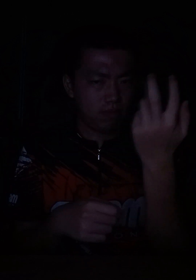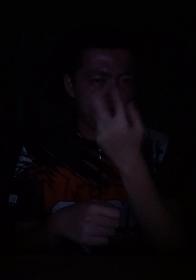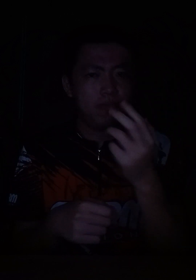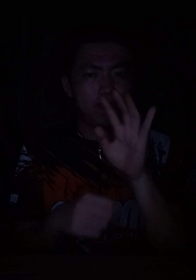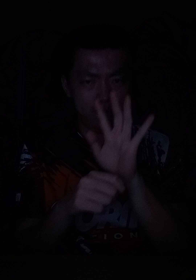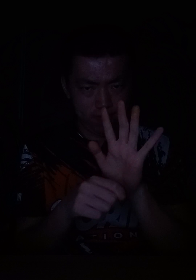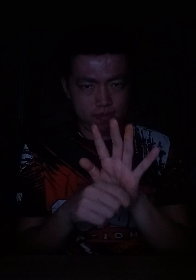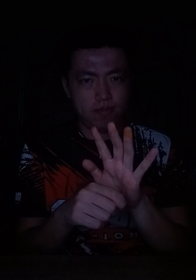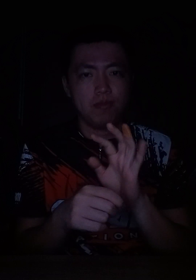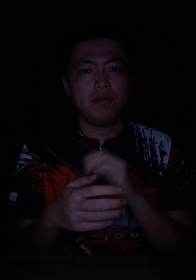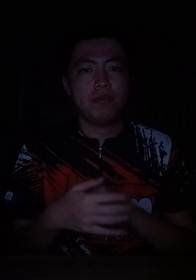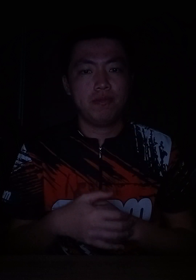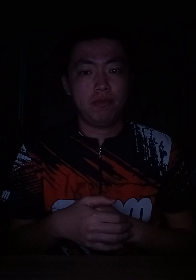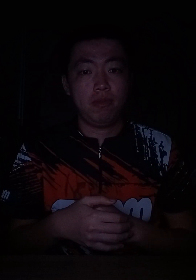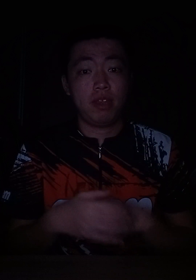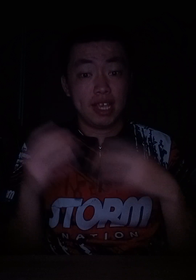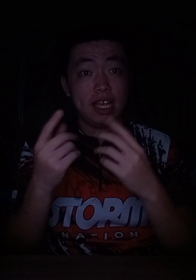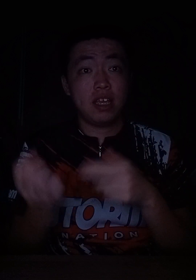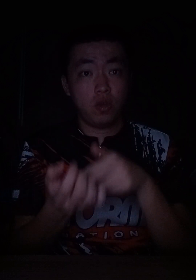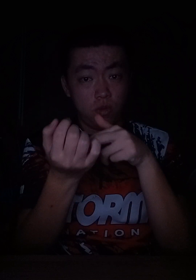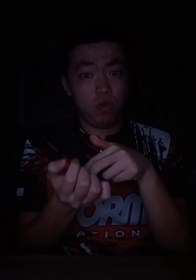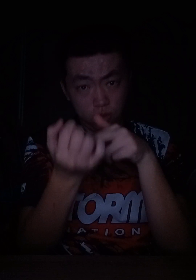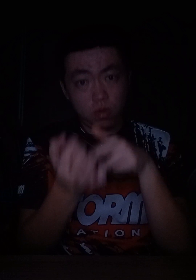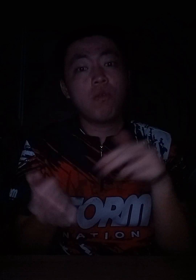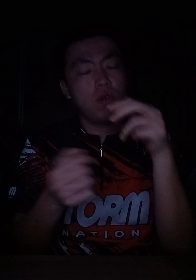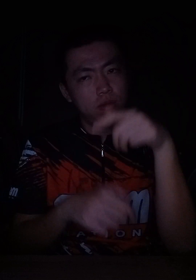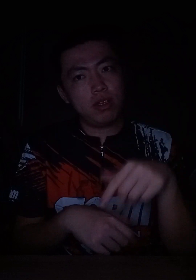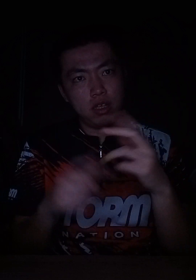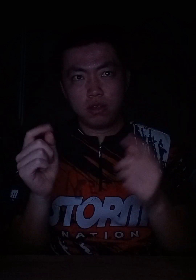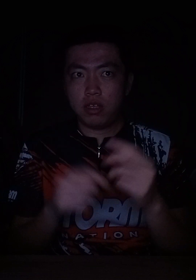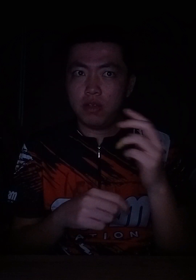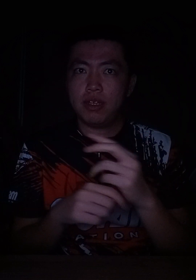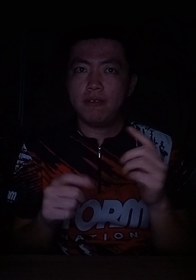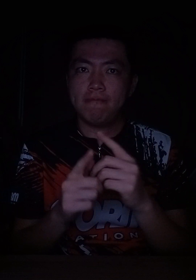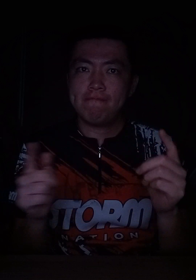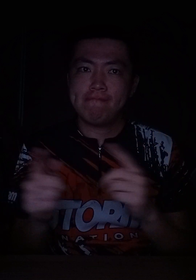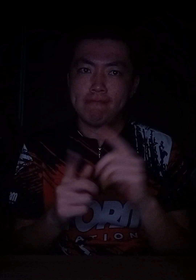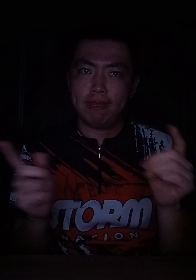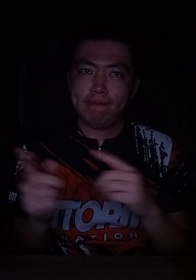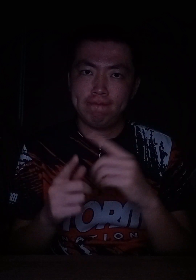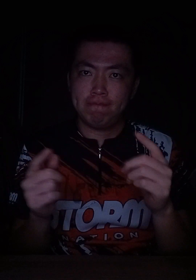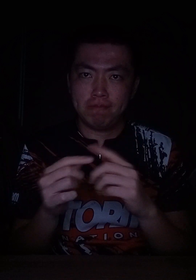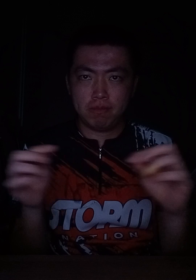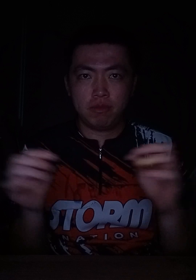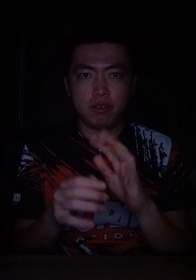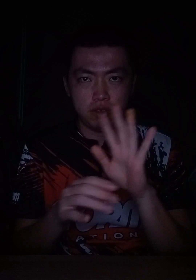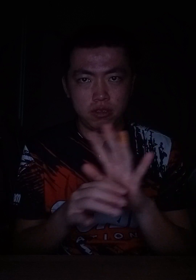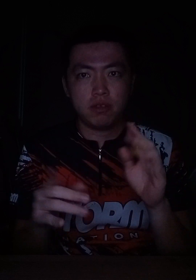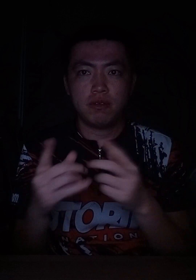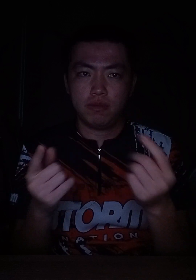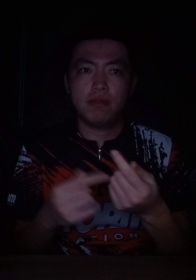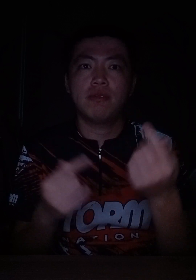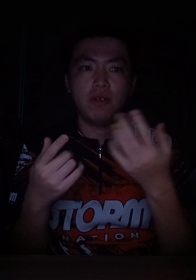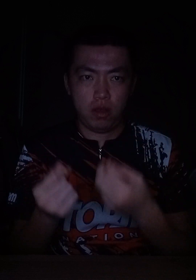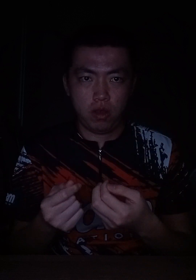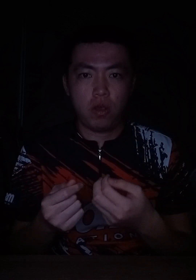계획입니다. 승강기 업체 오티스 측 관계자는 사고 원인 규명에 관한 조사에 성실히 임하겠다면서